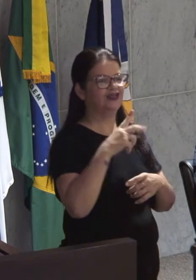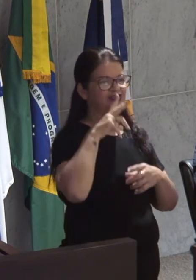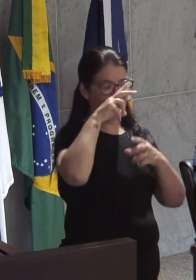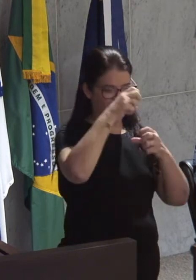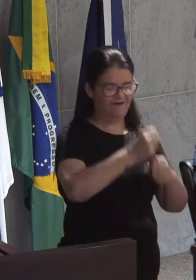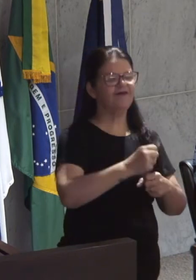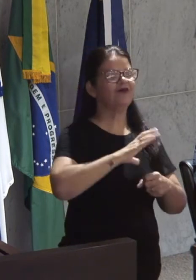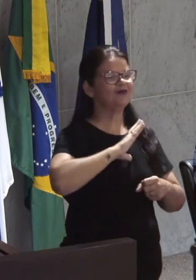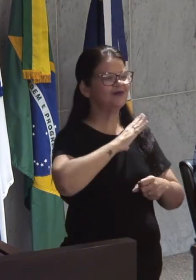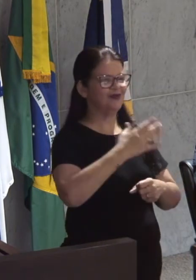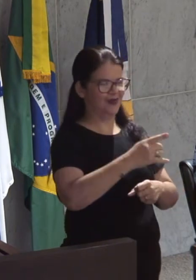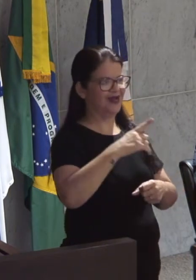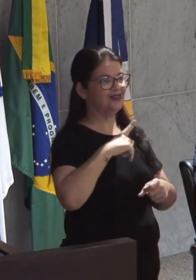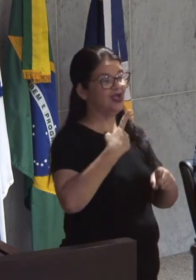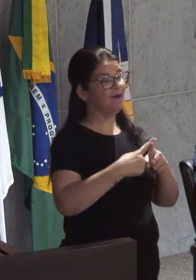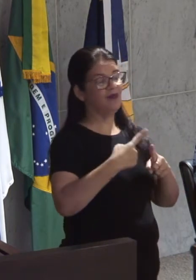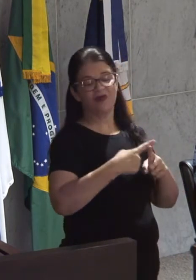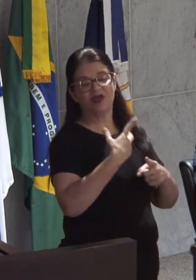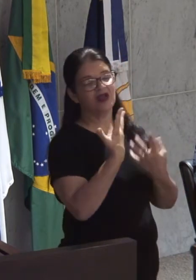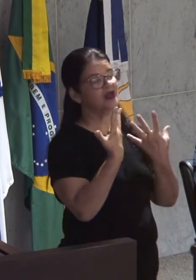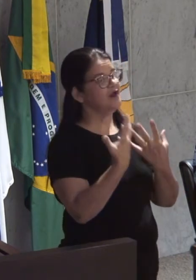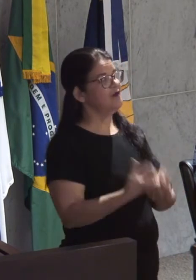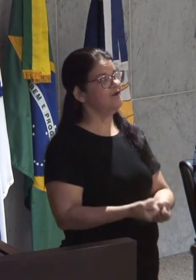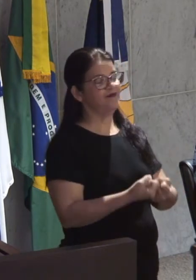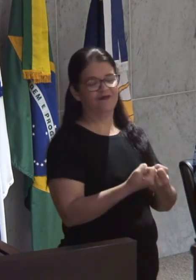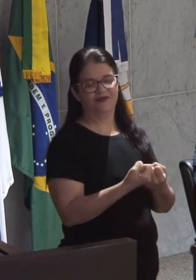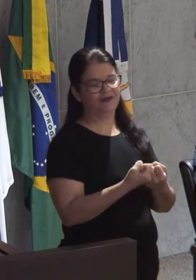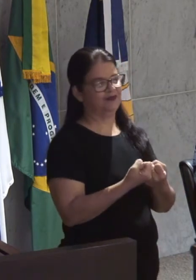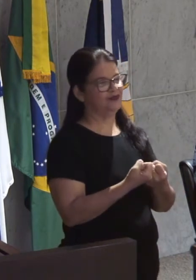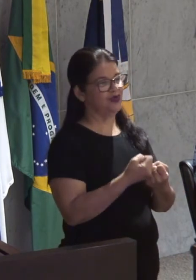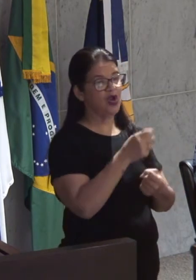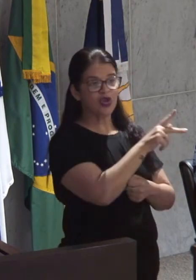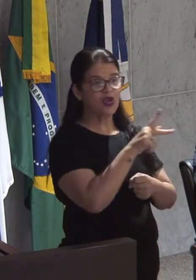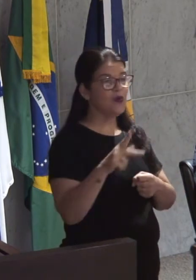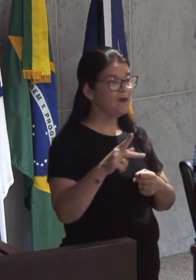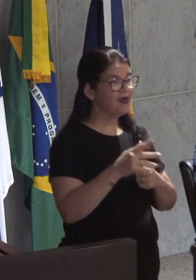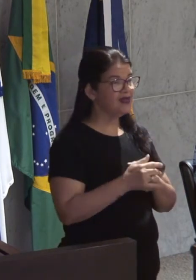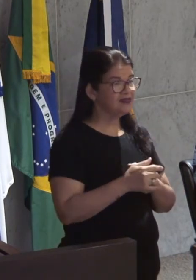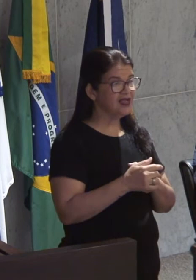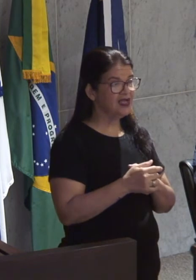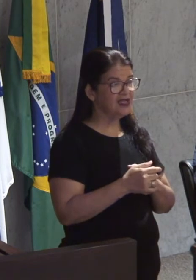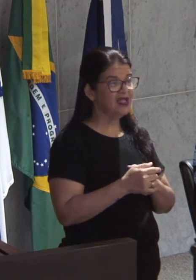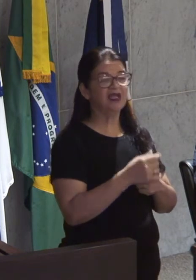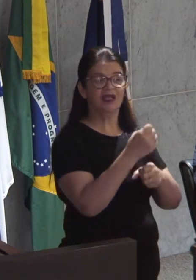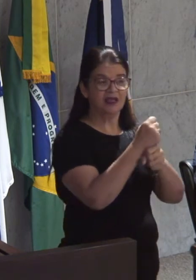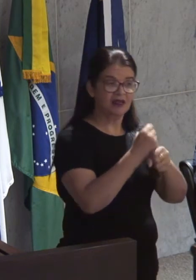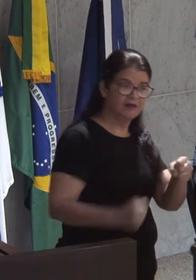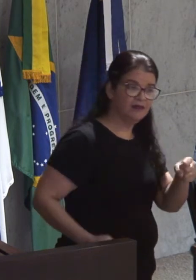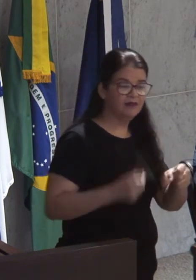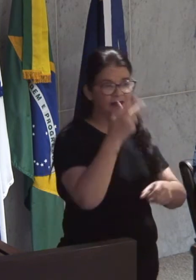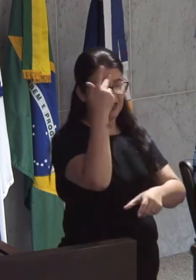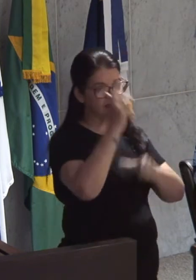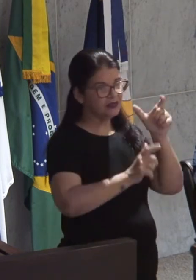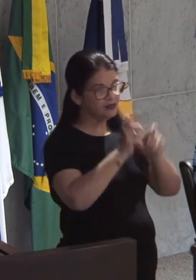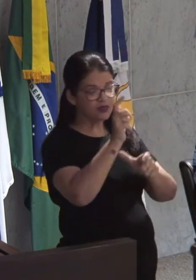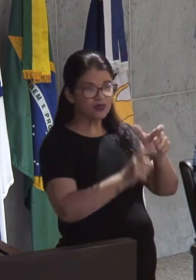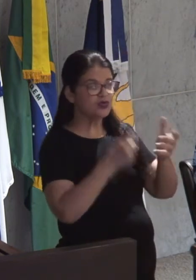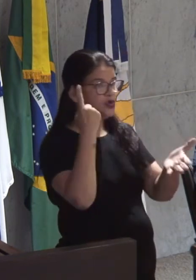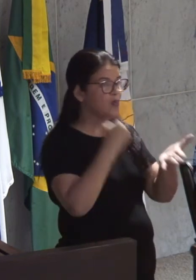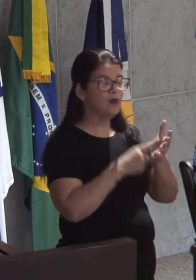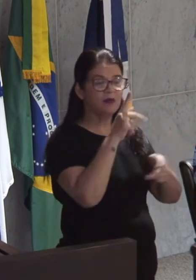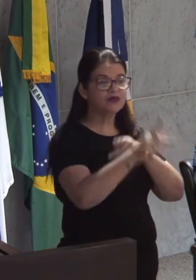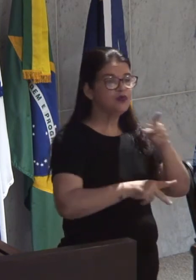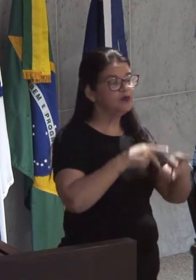tem coragem, porque nós não vamos aceitar que um presidente genocida, que não tem compromisso com o